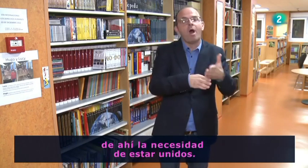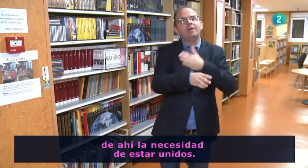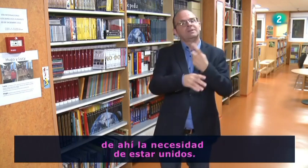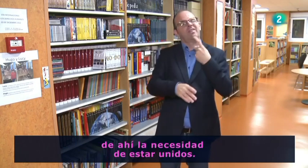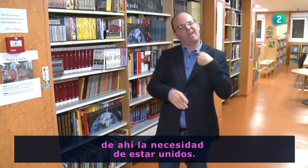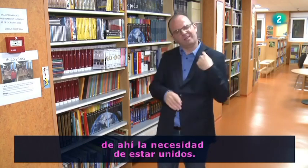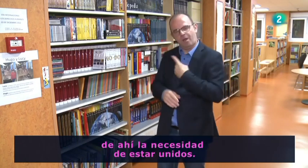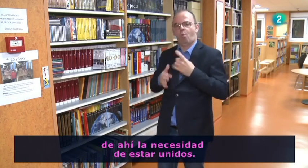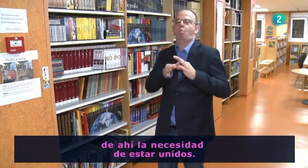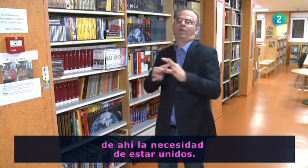necesidad de estar unidos.